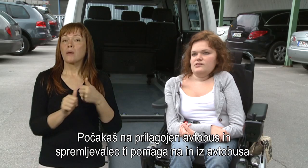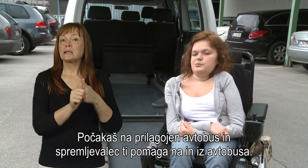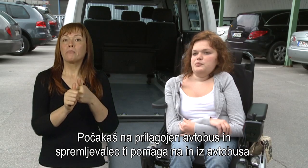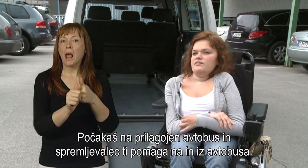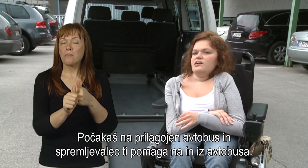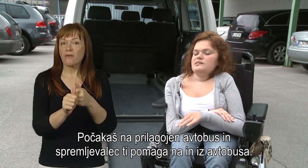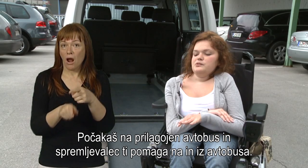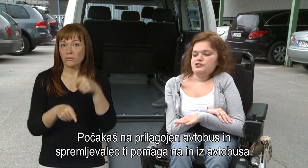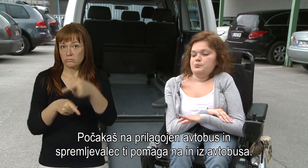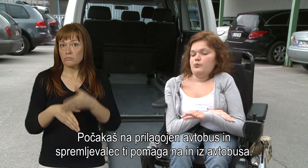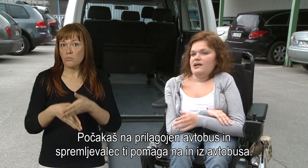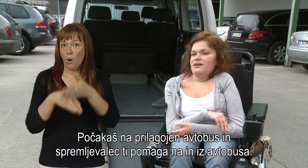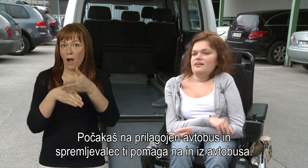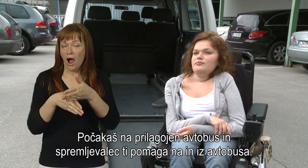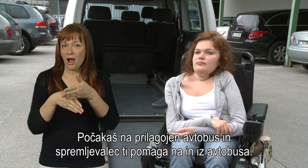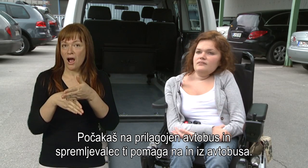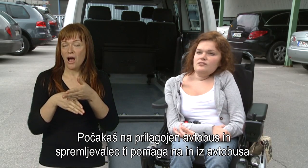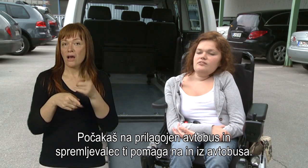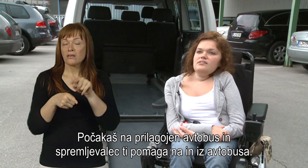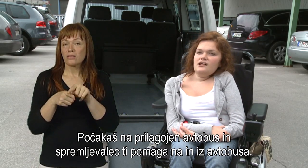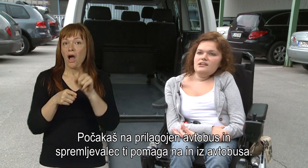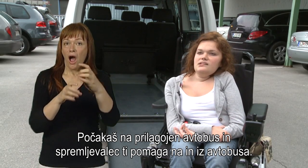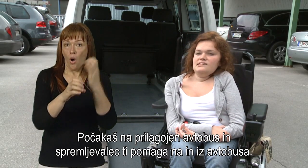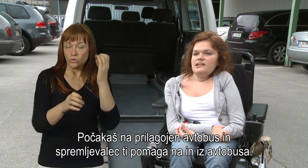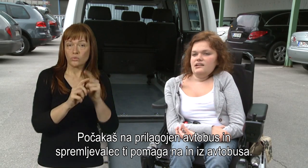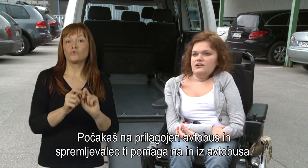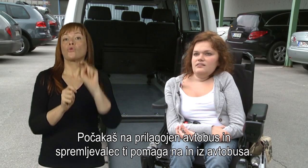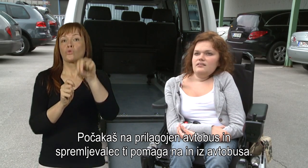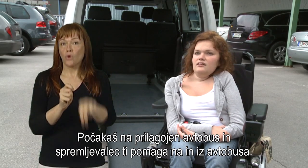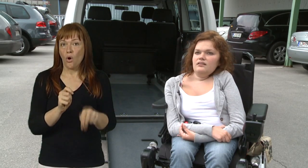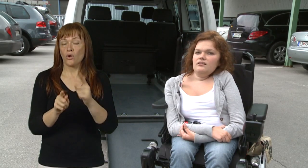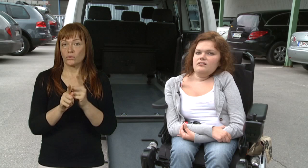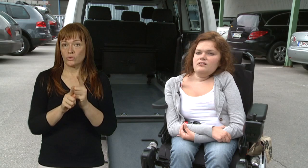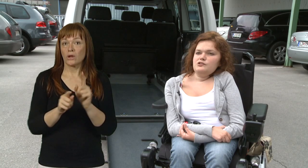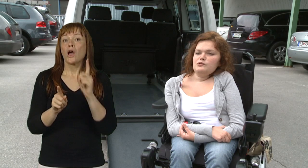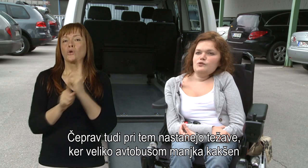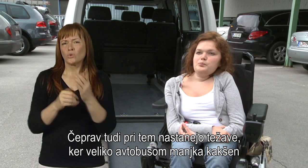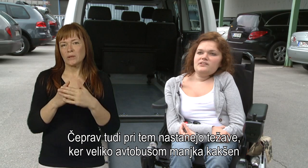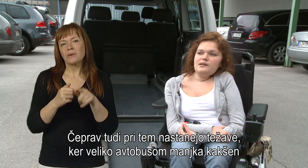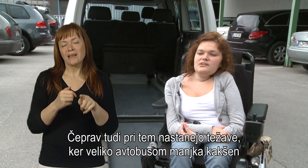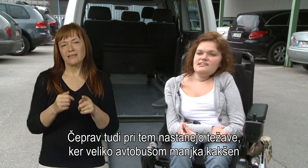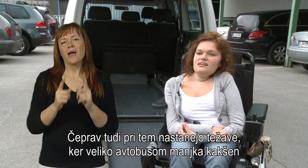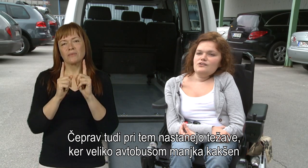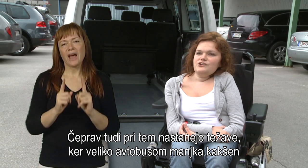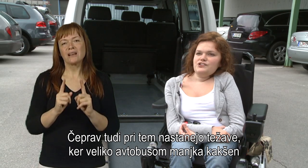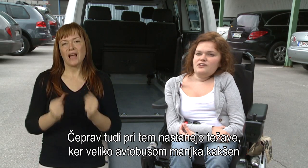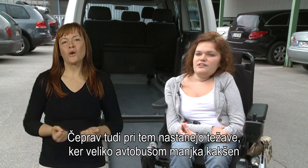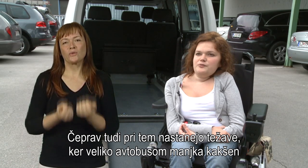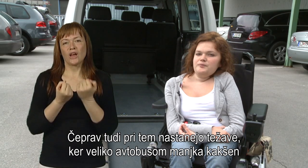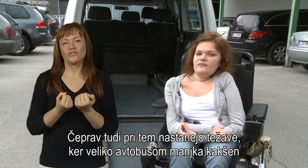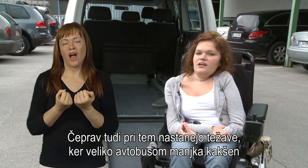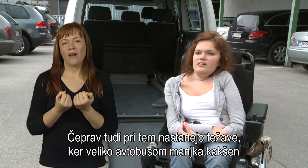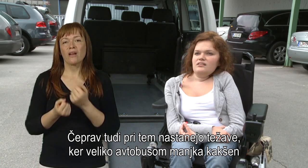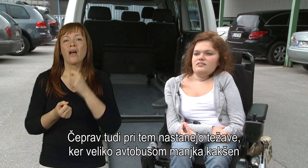potem spremljevalec pač ti pomaga na in iz njega. Čeprav tudi pri tem nastanejo